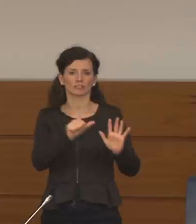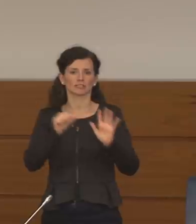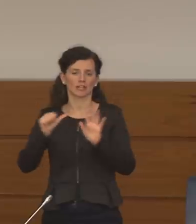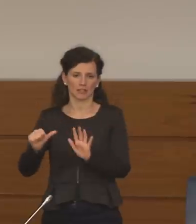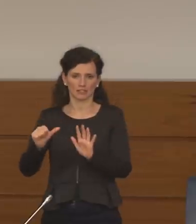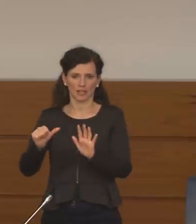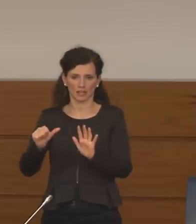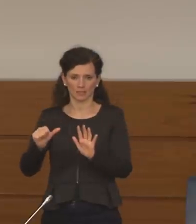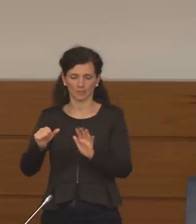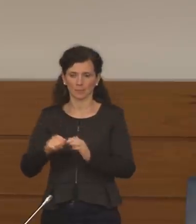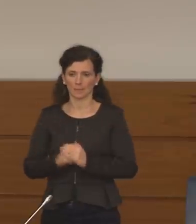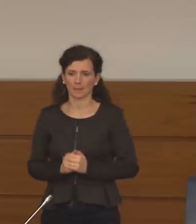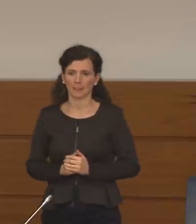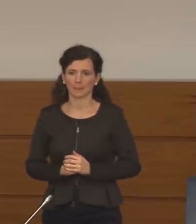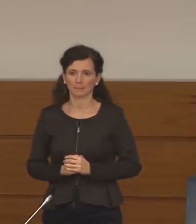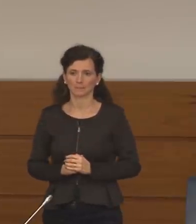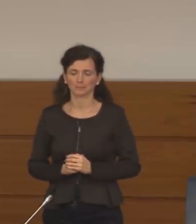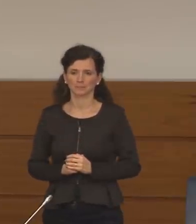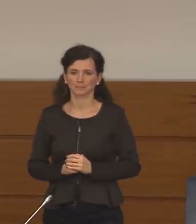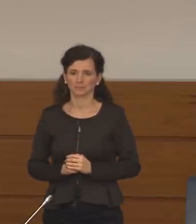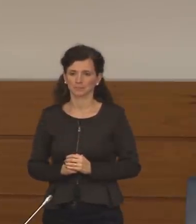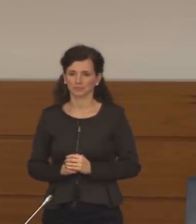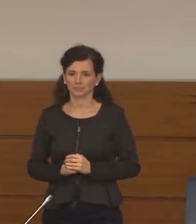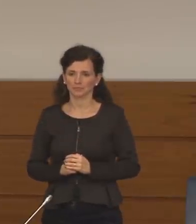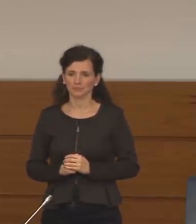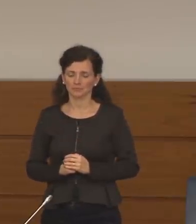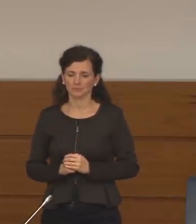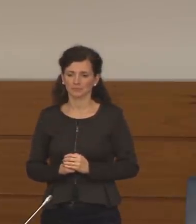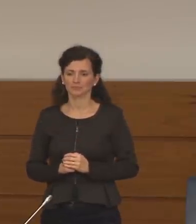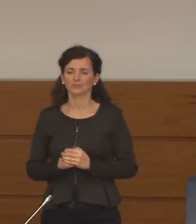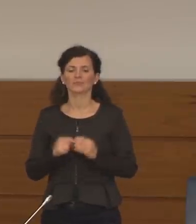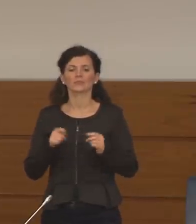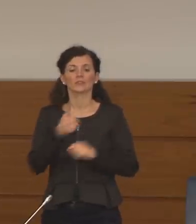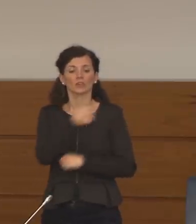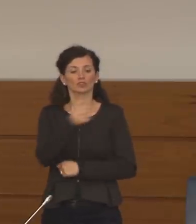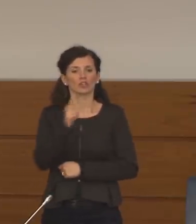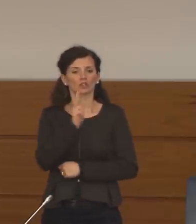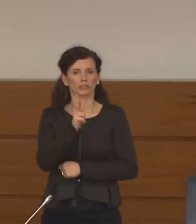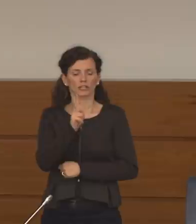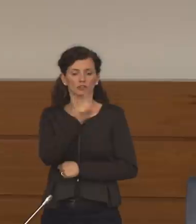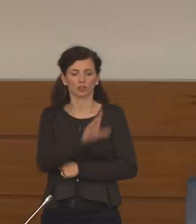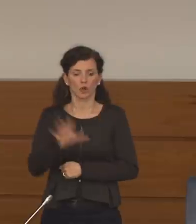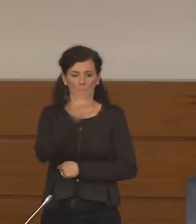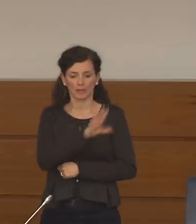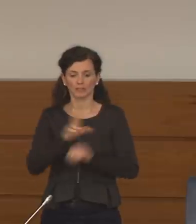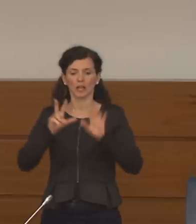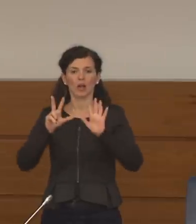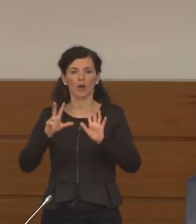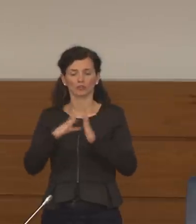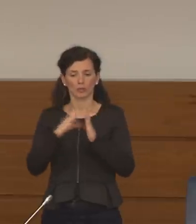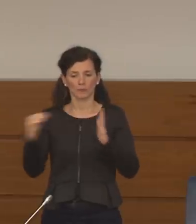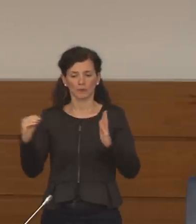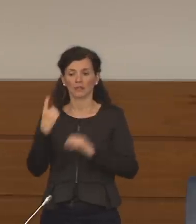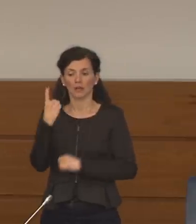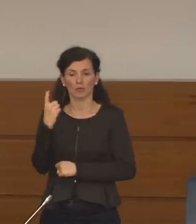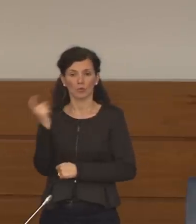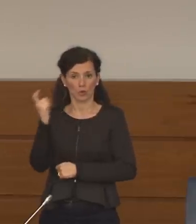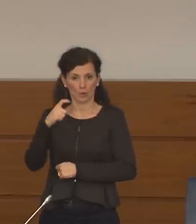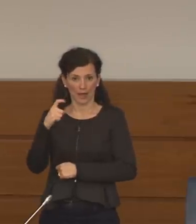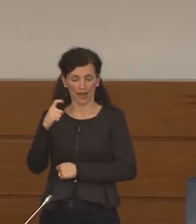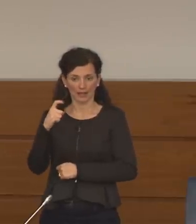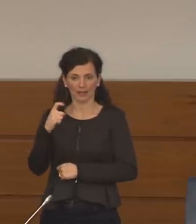la distribuzione è questa 113 in lombardia 8 in emilia romagna 1 nelle marche